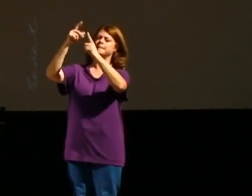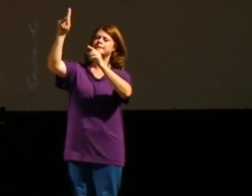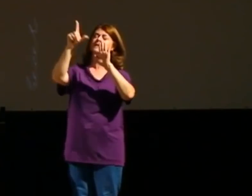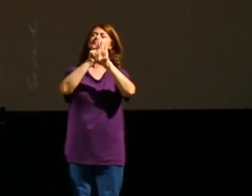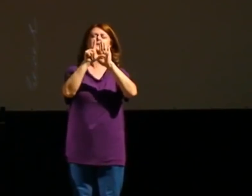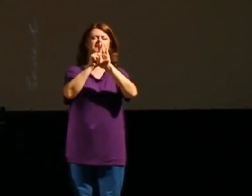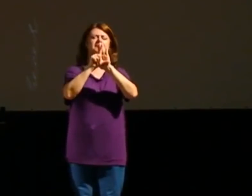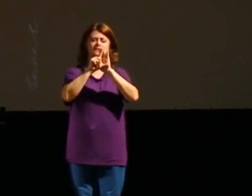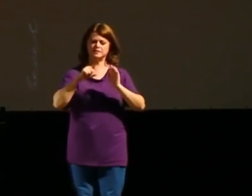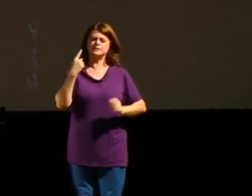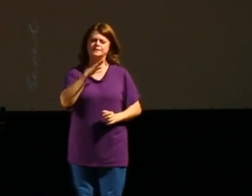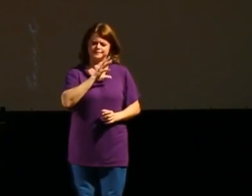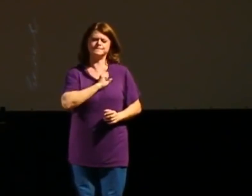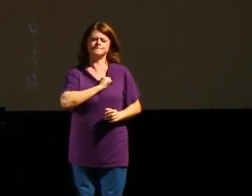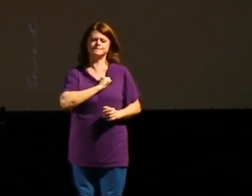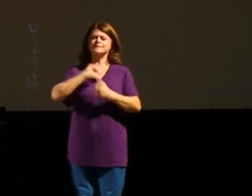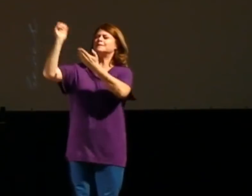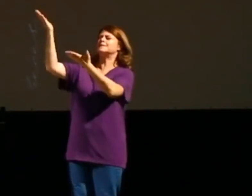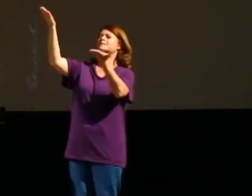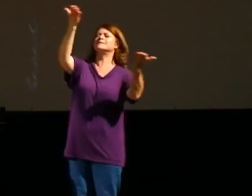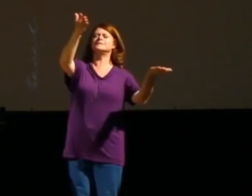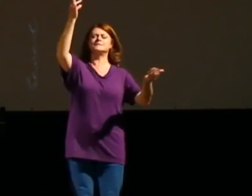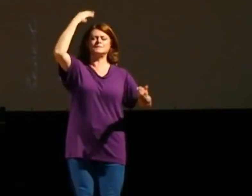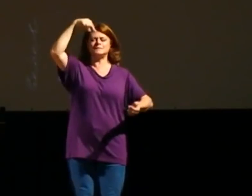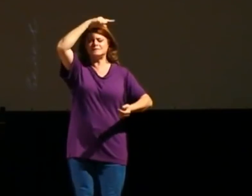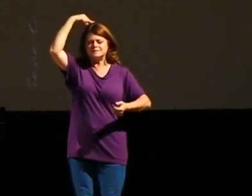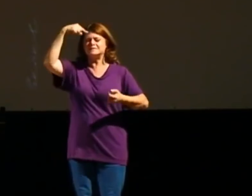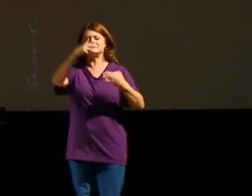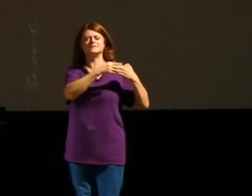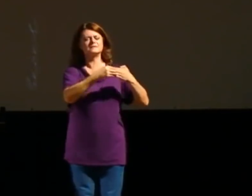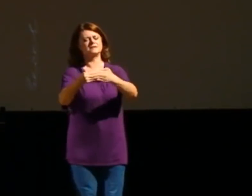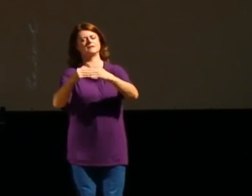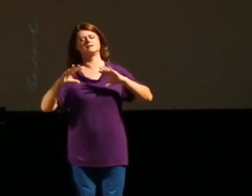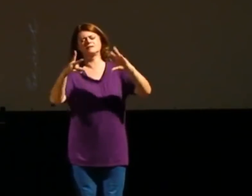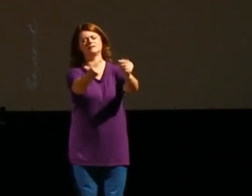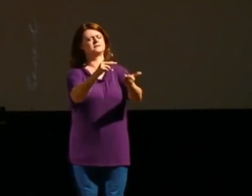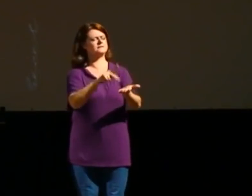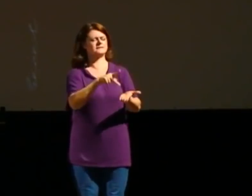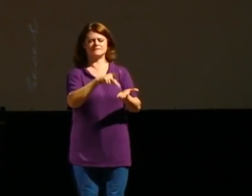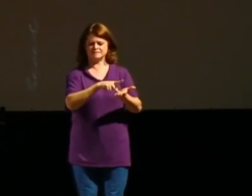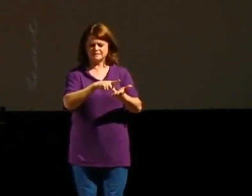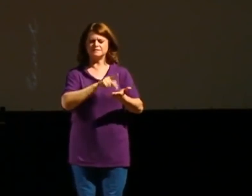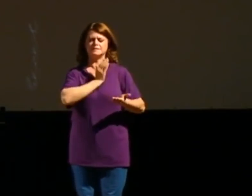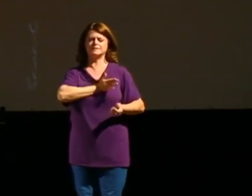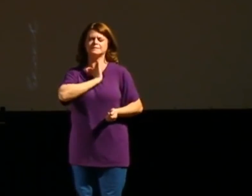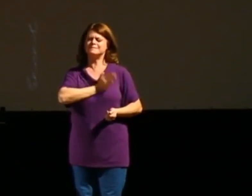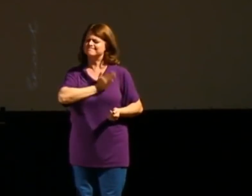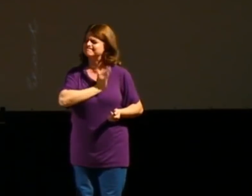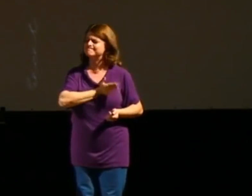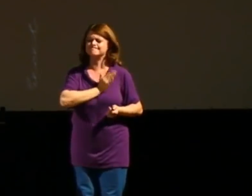Nós convidamos o teu Espírito Santo, que nos guia aqui em toda a verdade. Faz o meu coração,